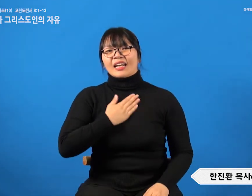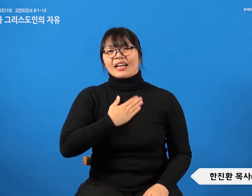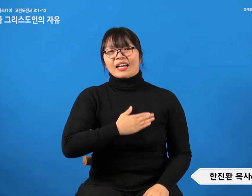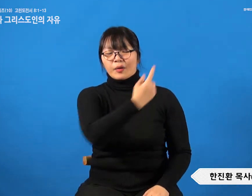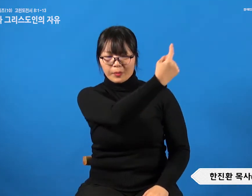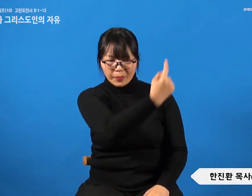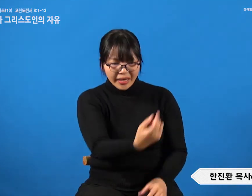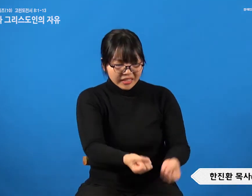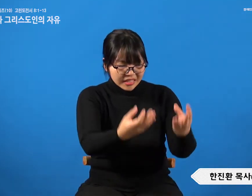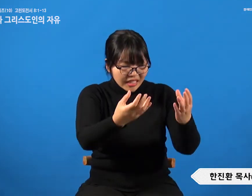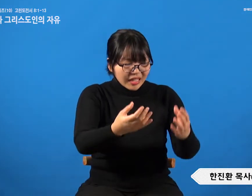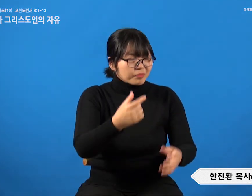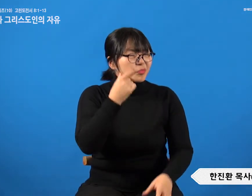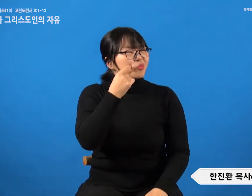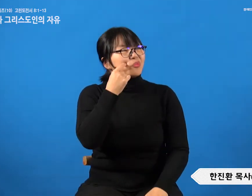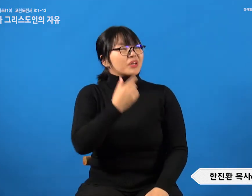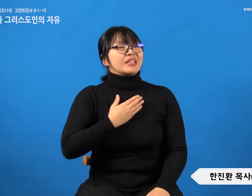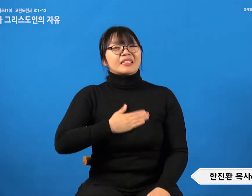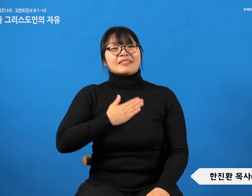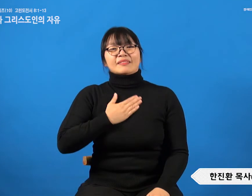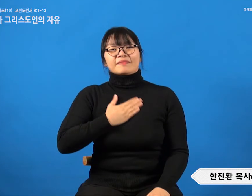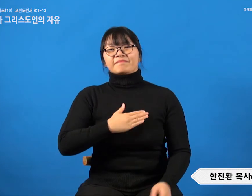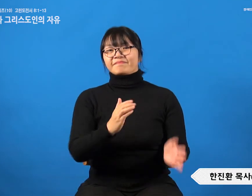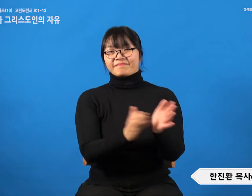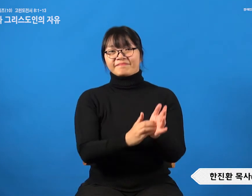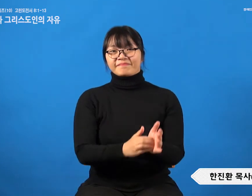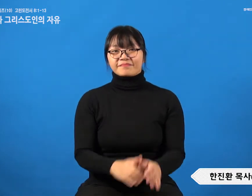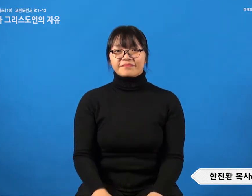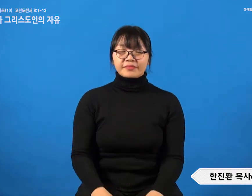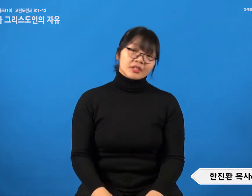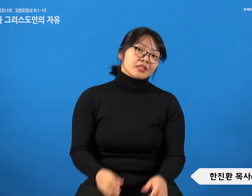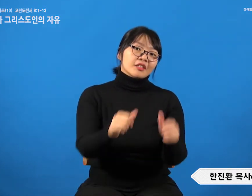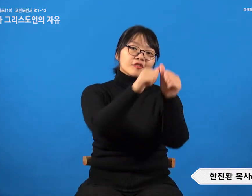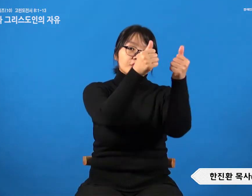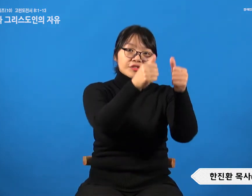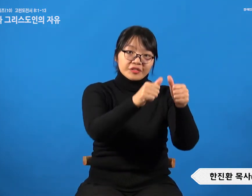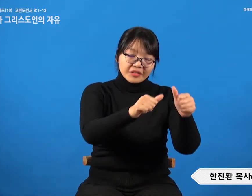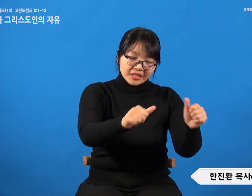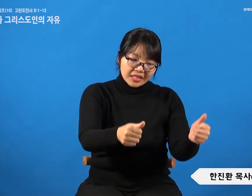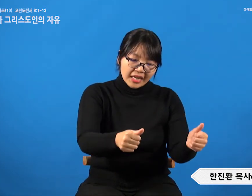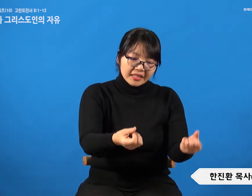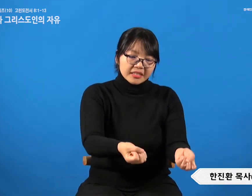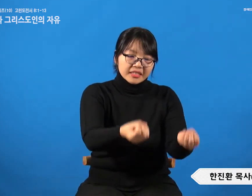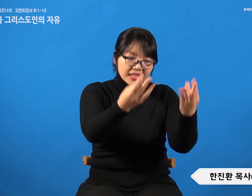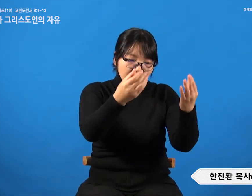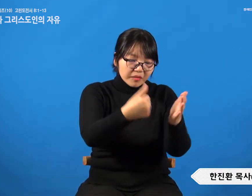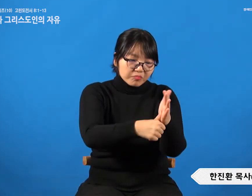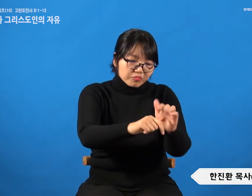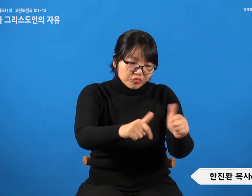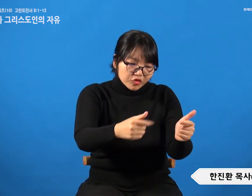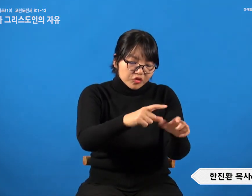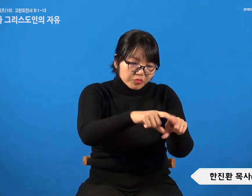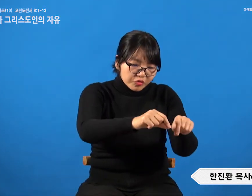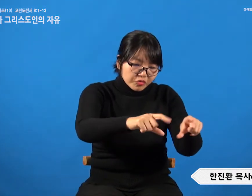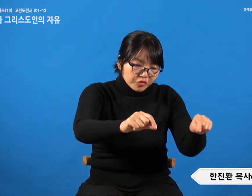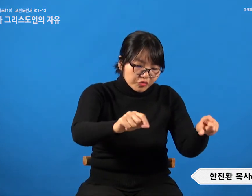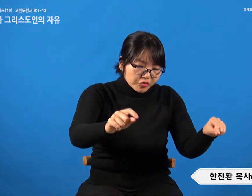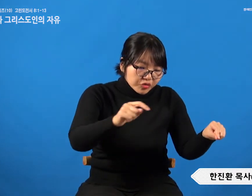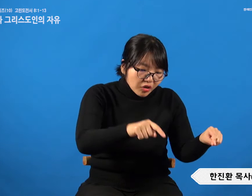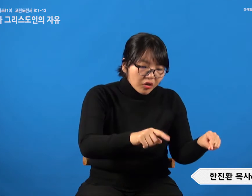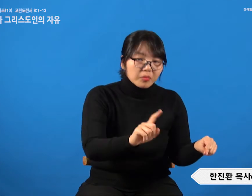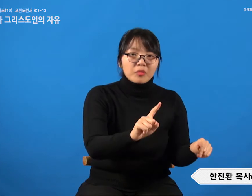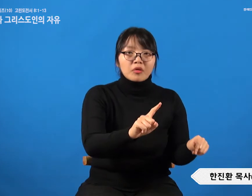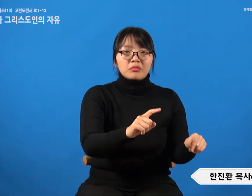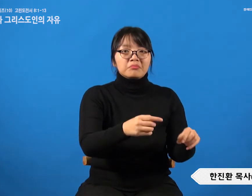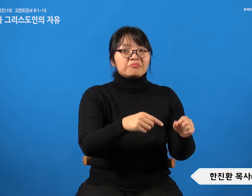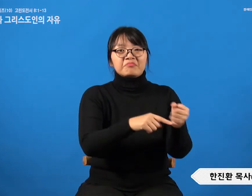와서 제사를 받을 수 있느냐 하는 말이지요. 그래서 우상에게 바친 그 제물은 아무